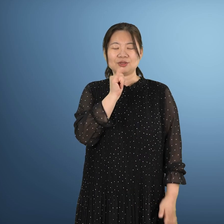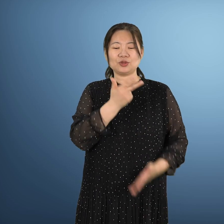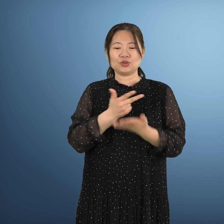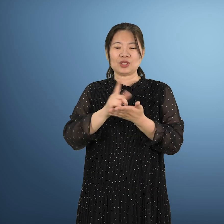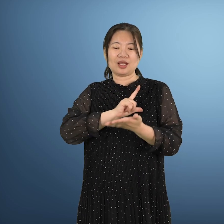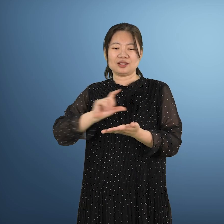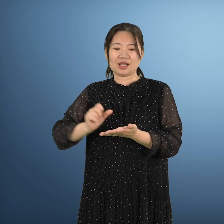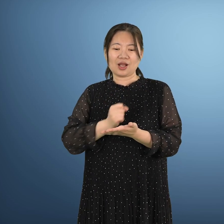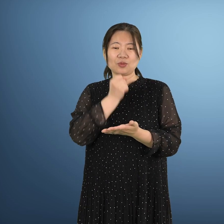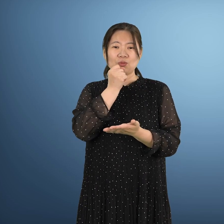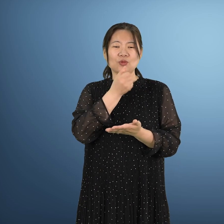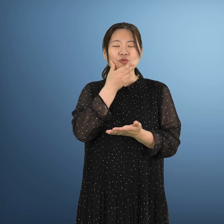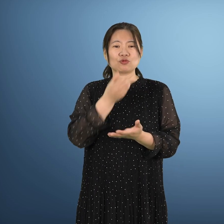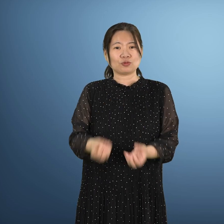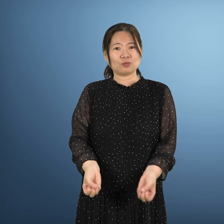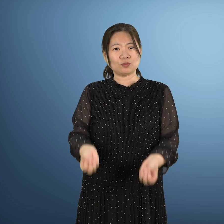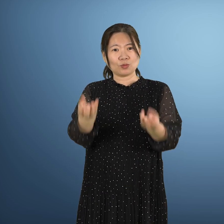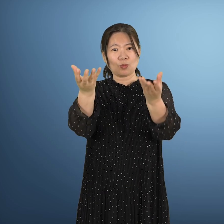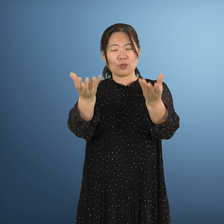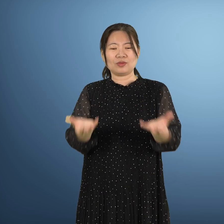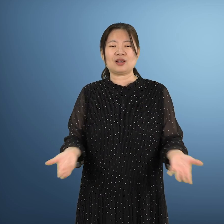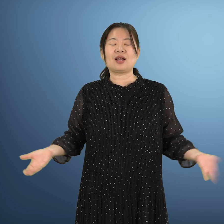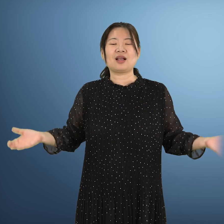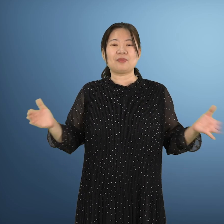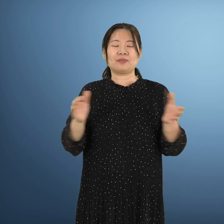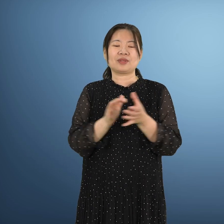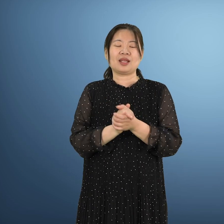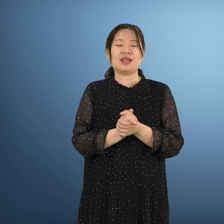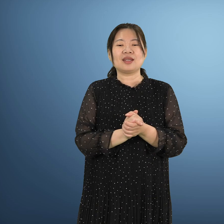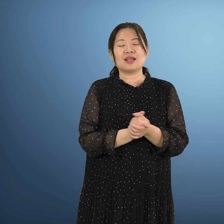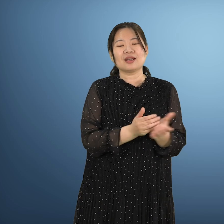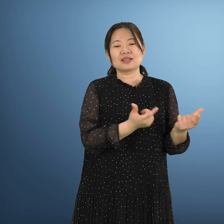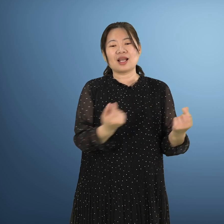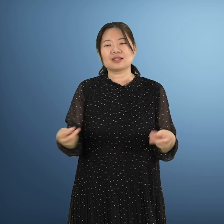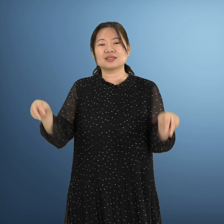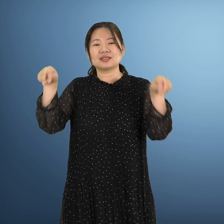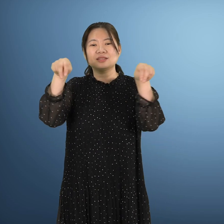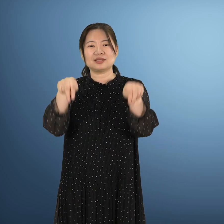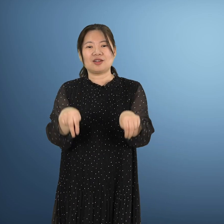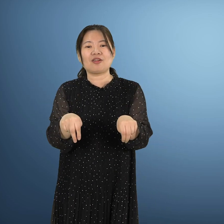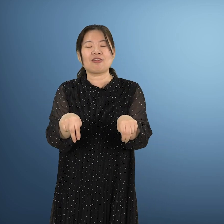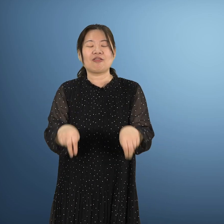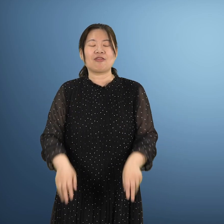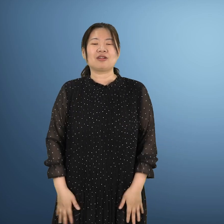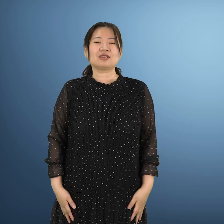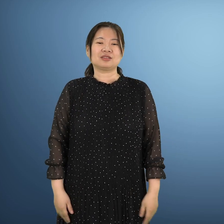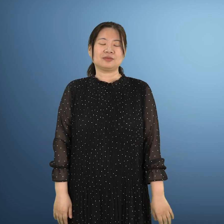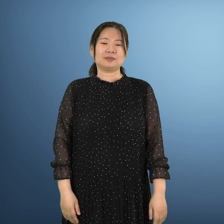주님의 이름으로 축원합니다. 우리 다 일어나십시다.